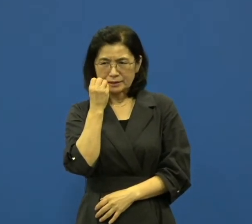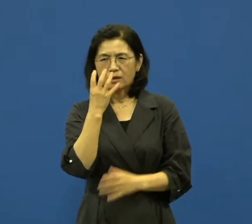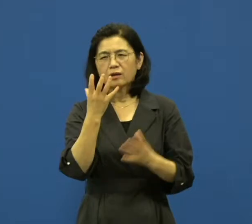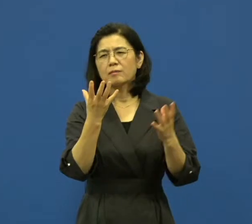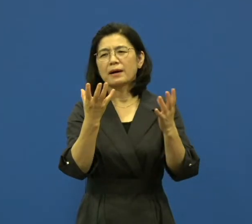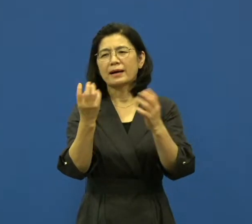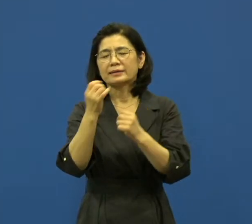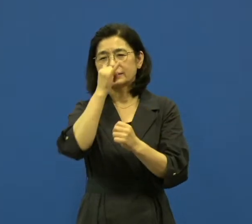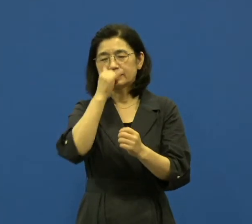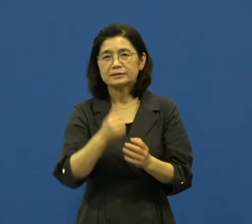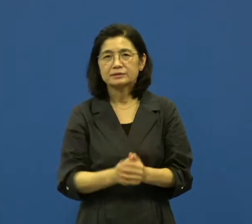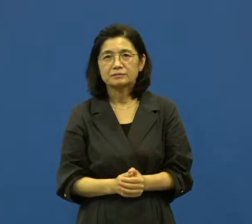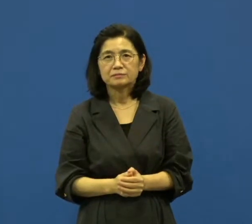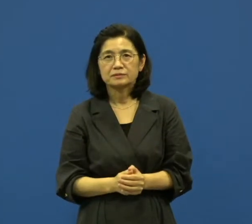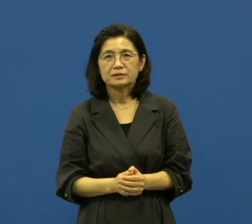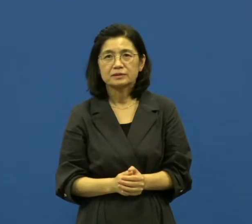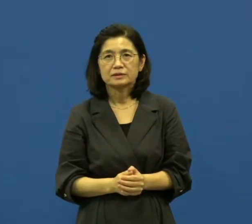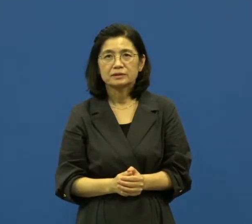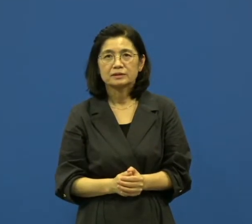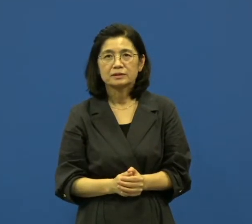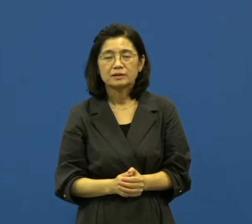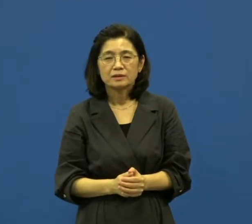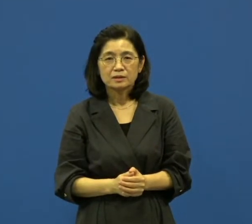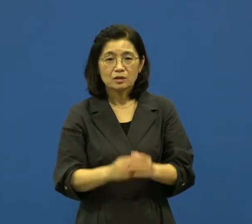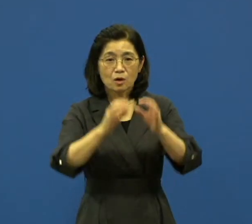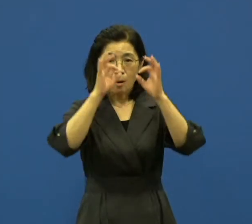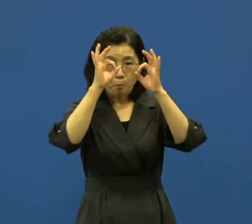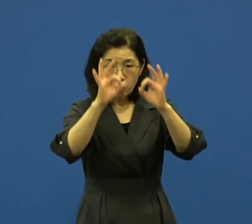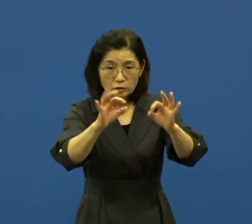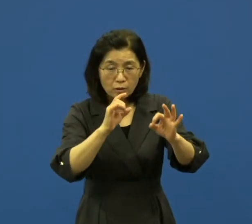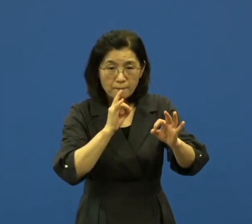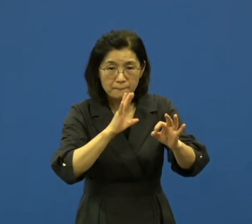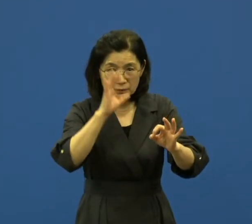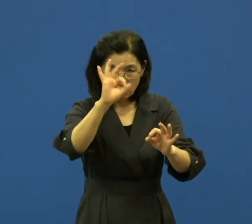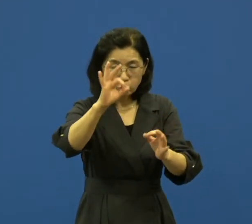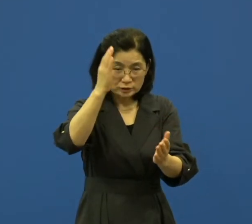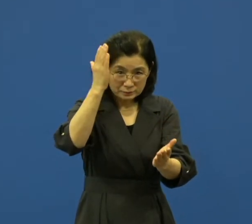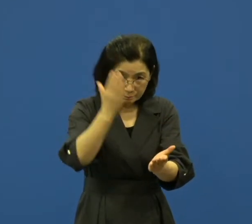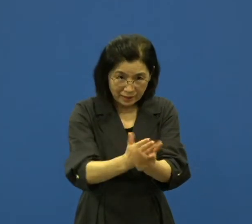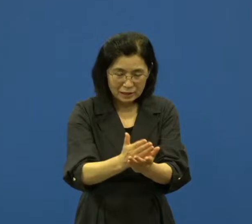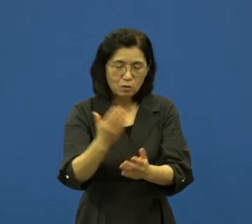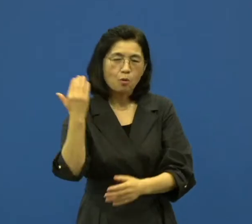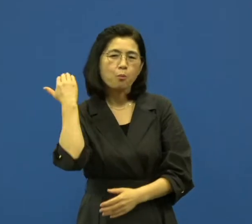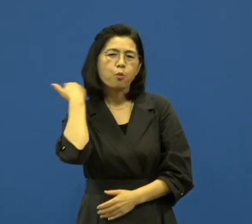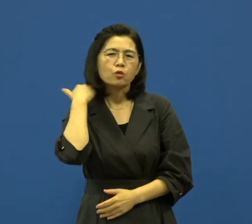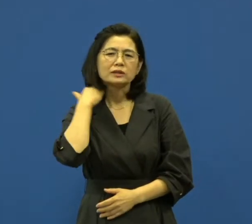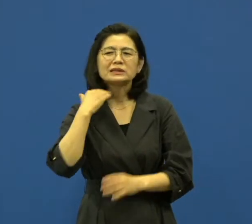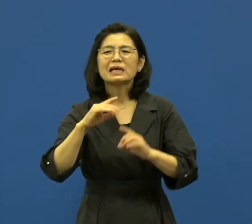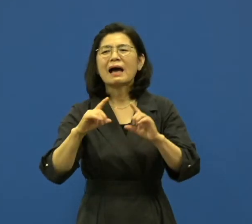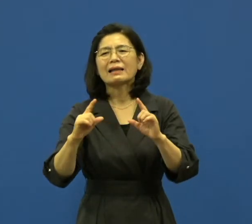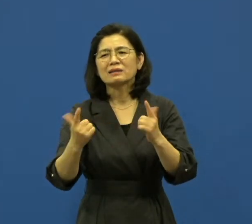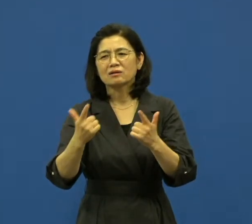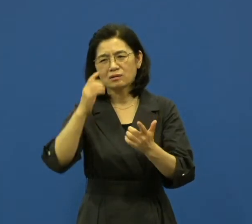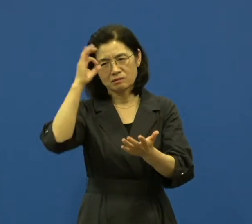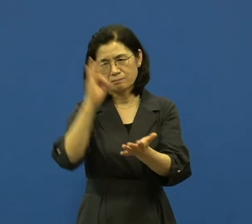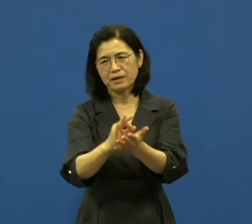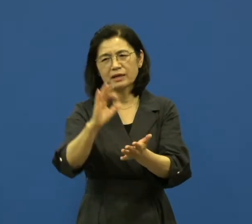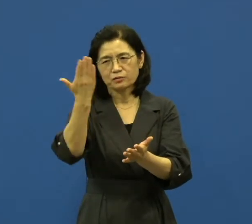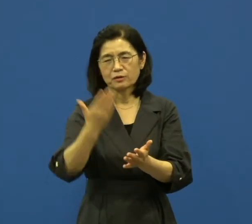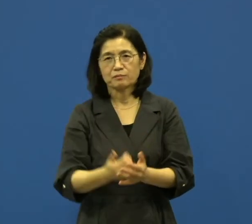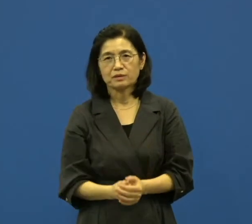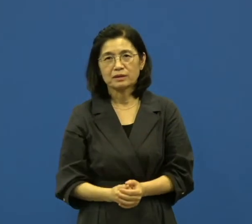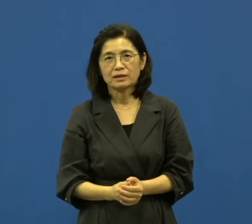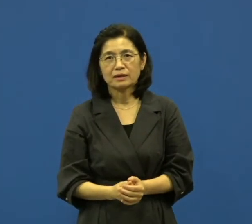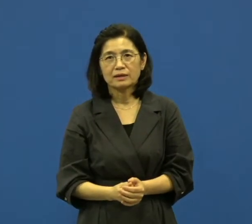여러분, 눈에 보이는 것보다 보이지 않는 것을 보아야 돼요. 눈에 보이는 세계에서 보이지 않는 세계를 판단하는 게 아니에요. 반대입니다. 눈에